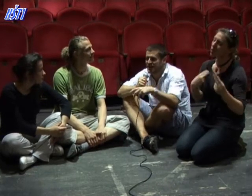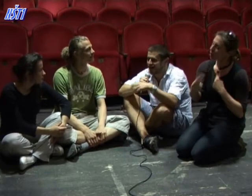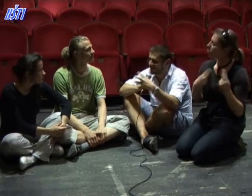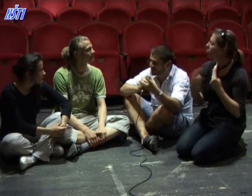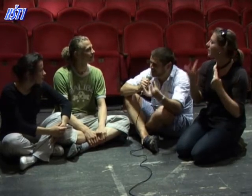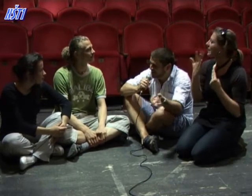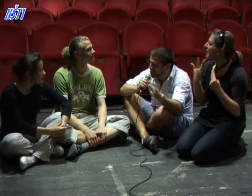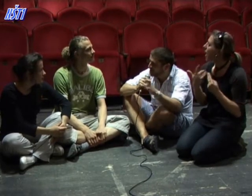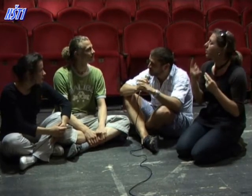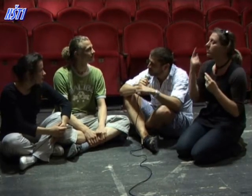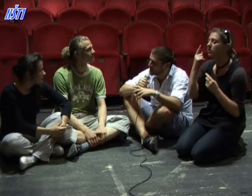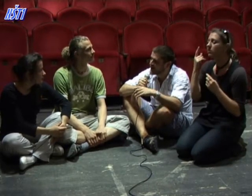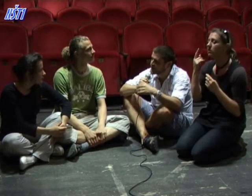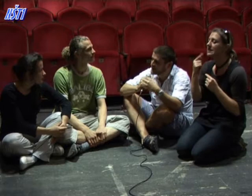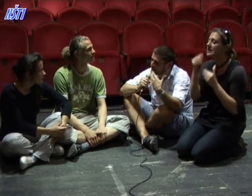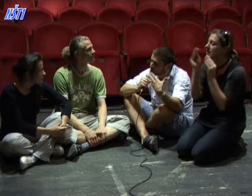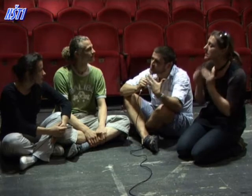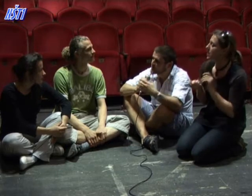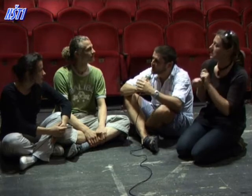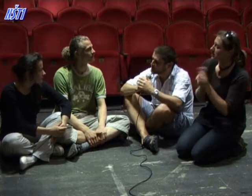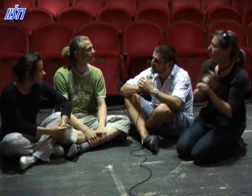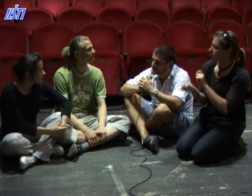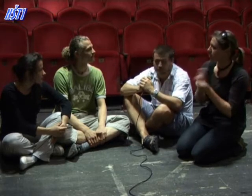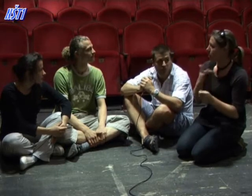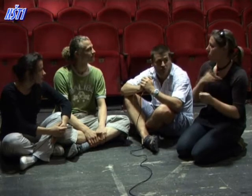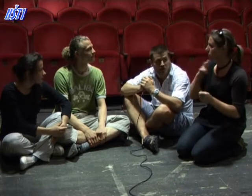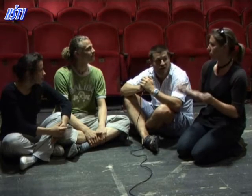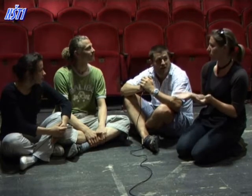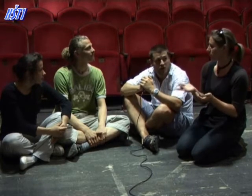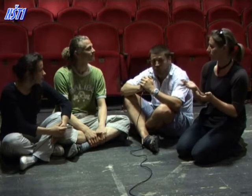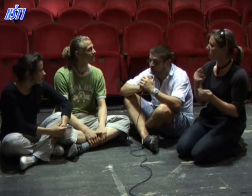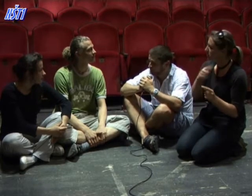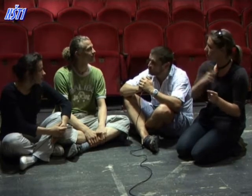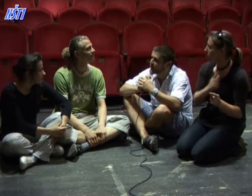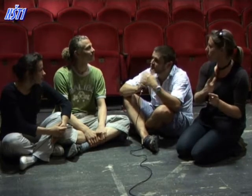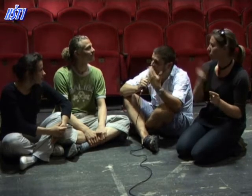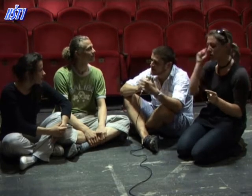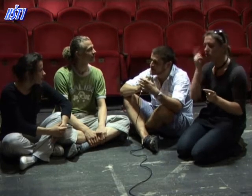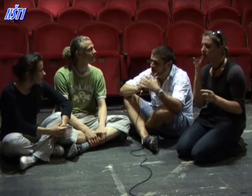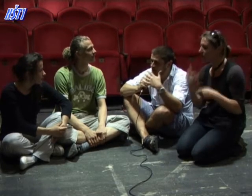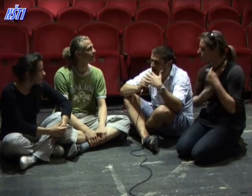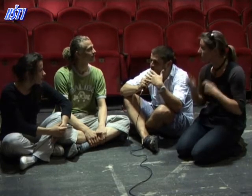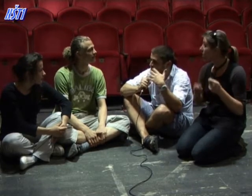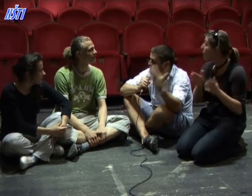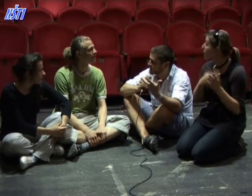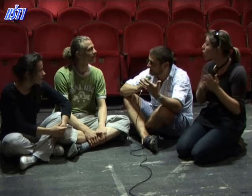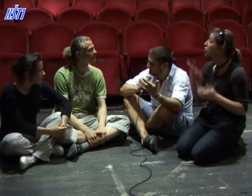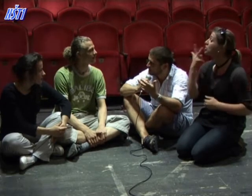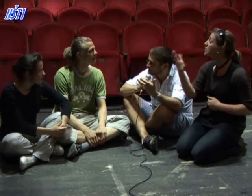řekl, přelévat z jedné role do druhé, aby to působilo autenticky, protože on tam v průběhu té hry vlastně hraje